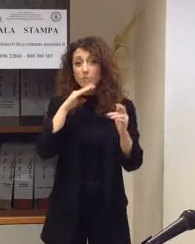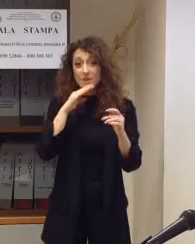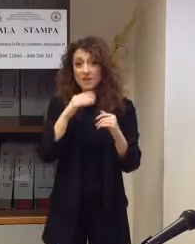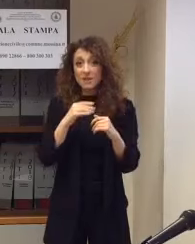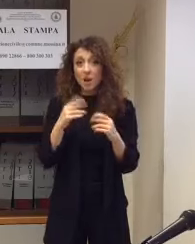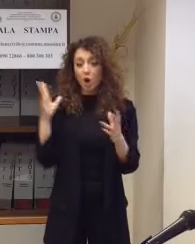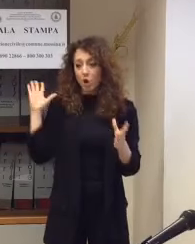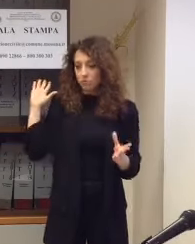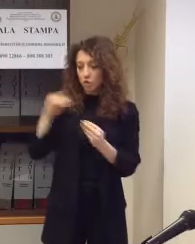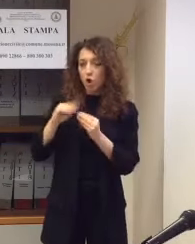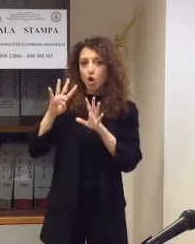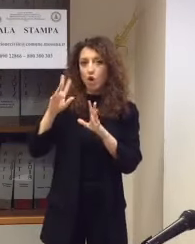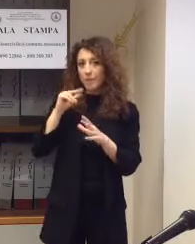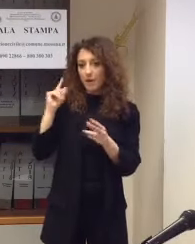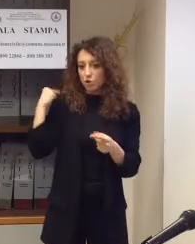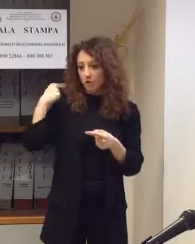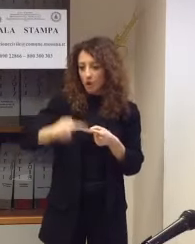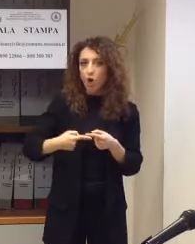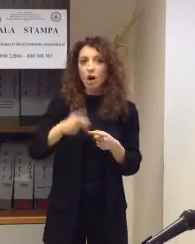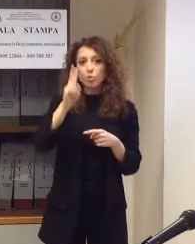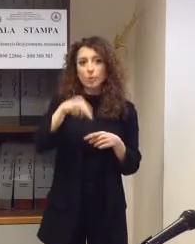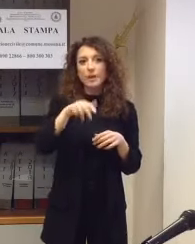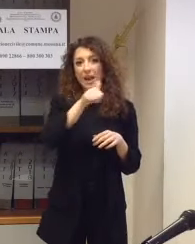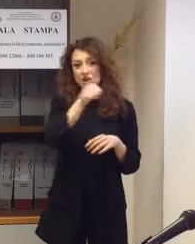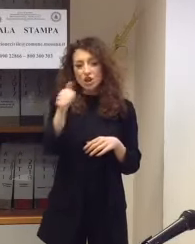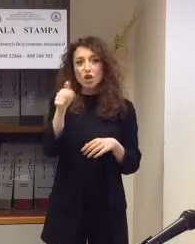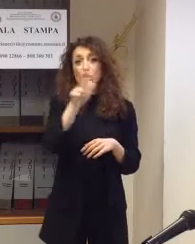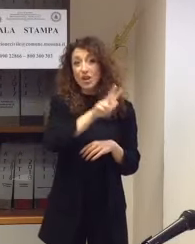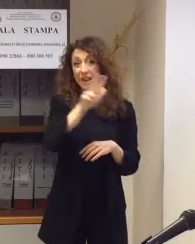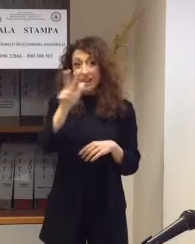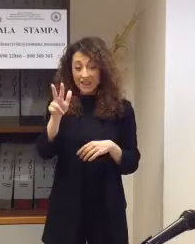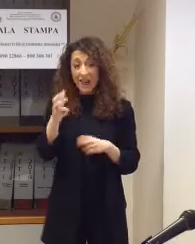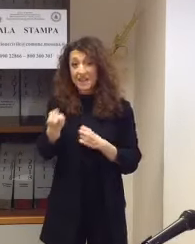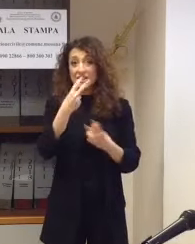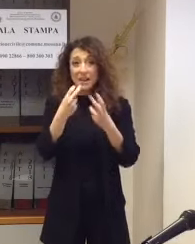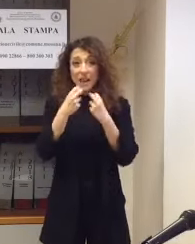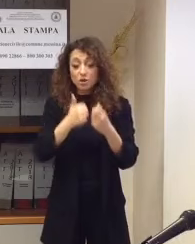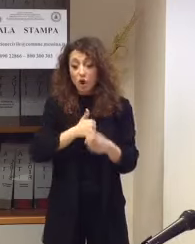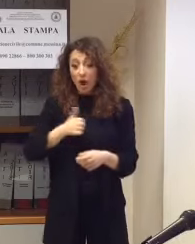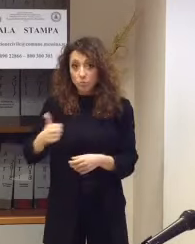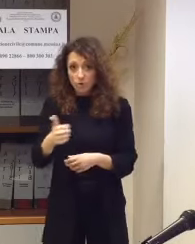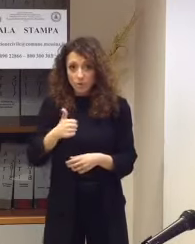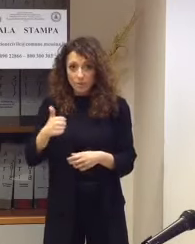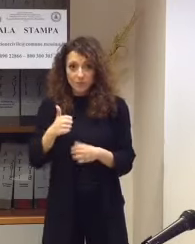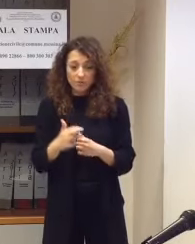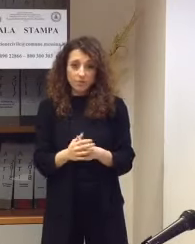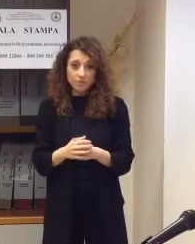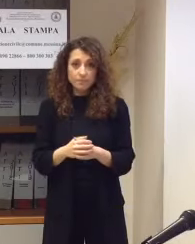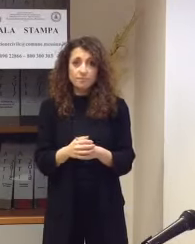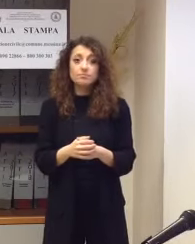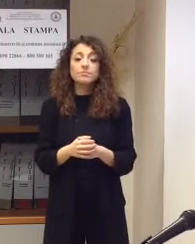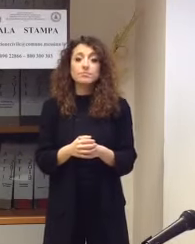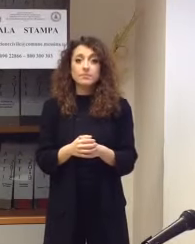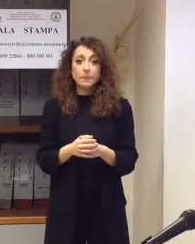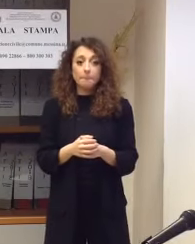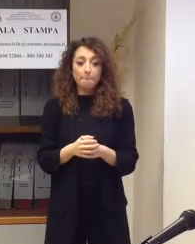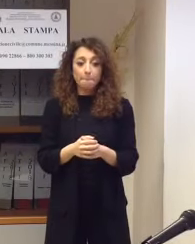9 marzo 2020 sono 2133 le segnalazioni per autoisolamento. Sono state gestite